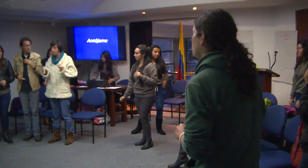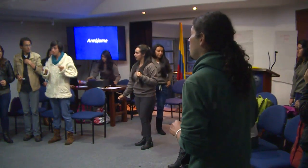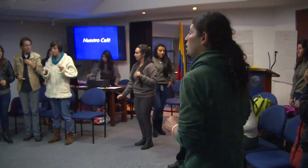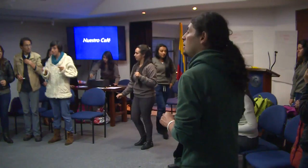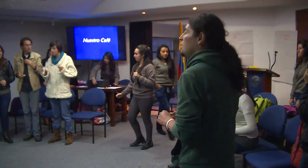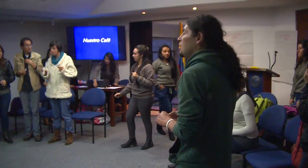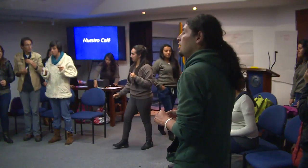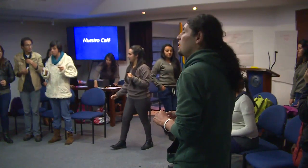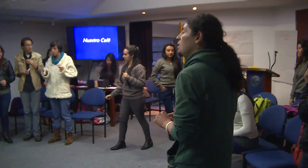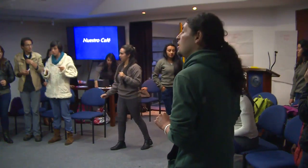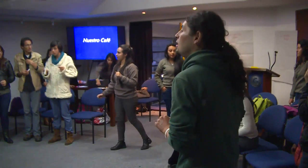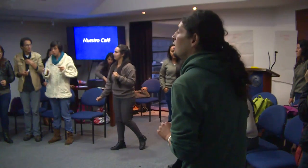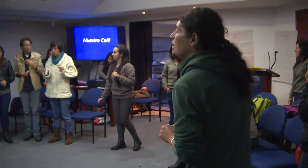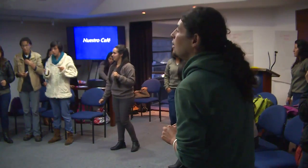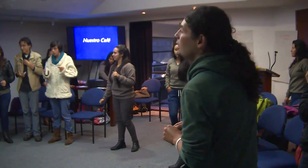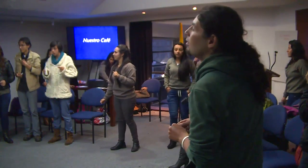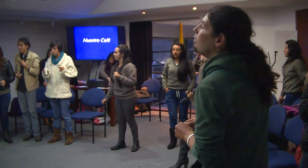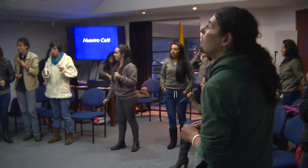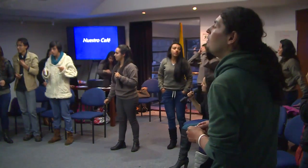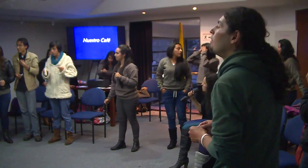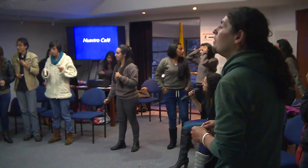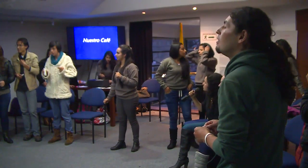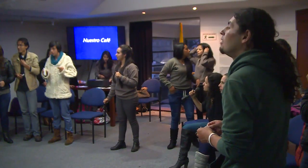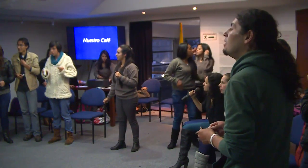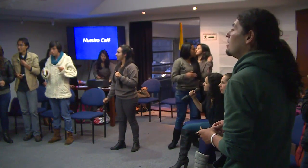¿Listo? Eso es el juego.